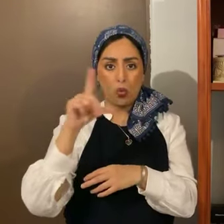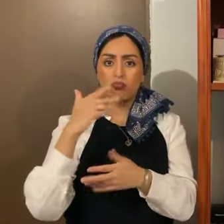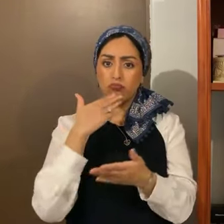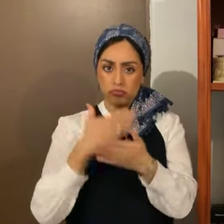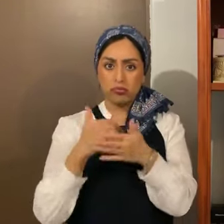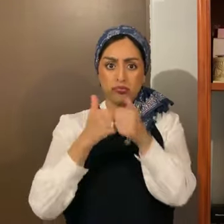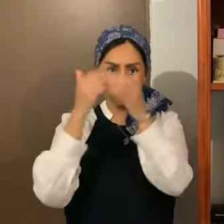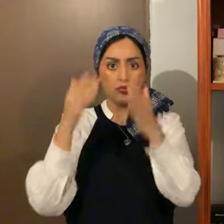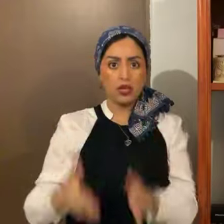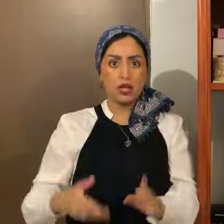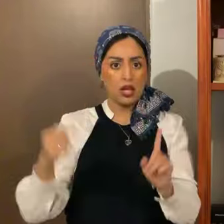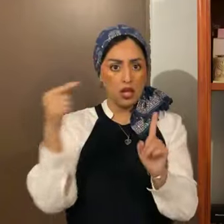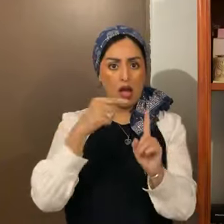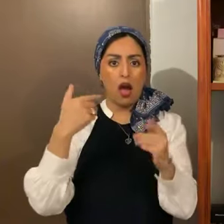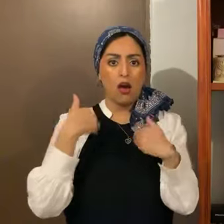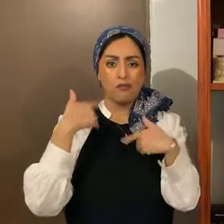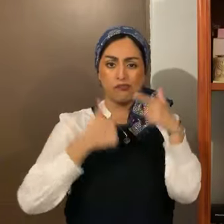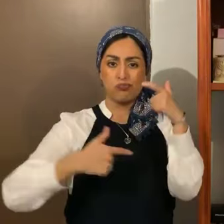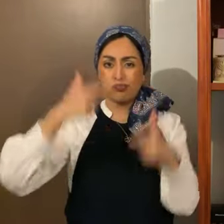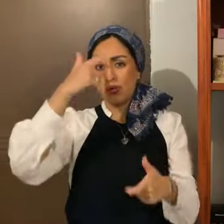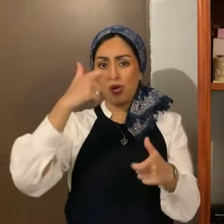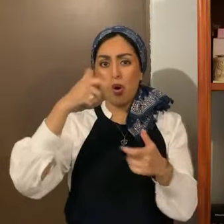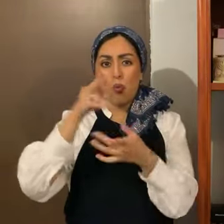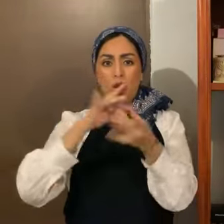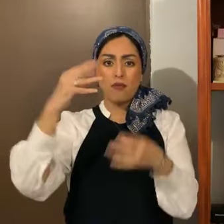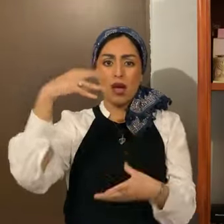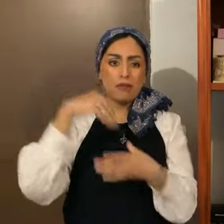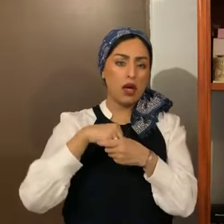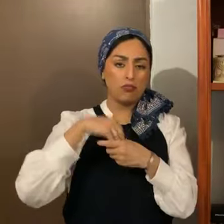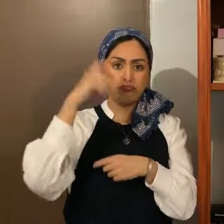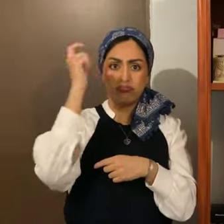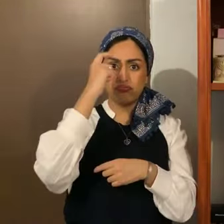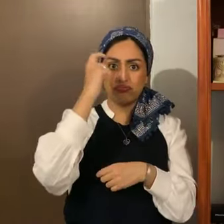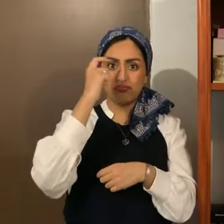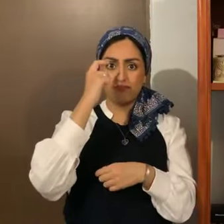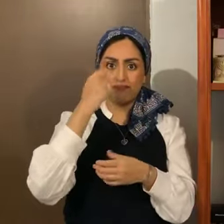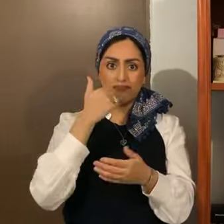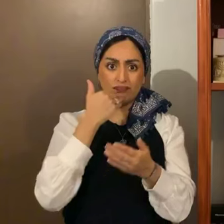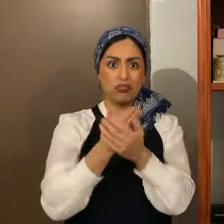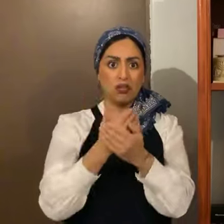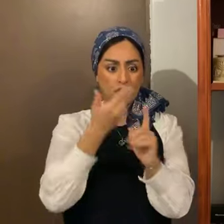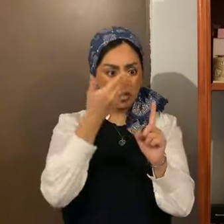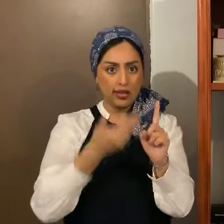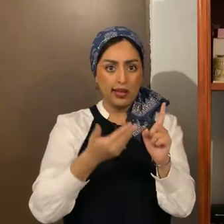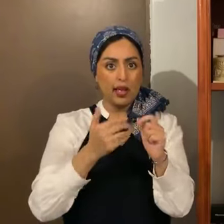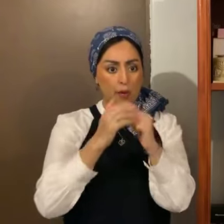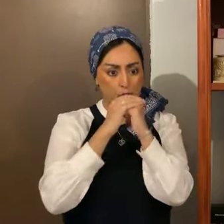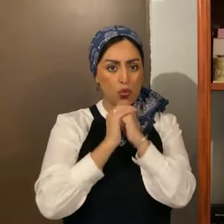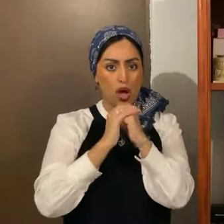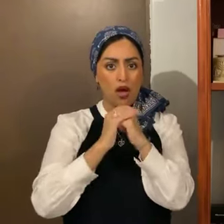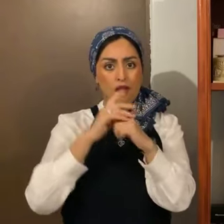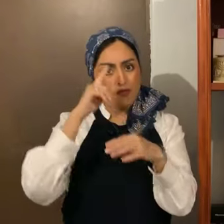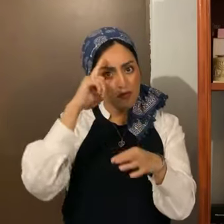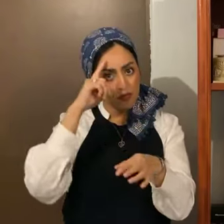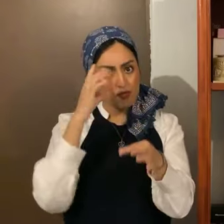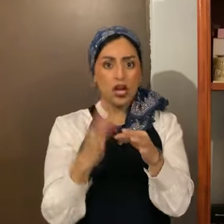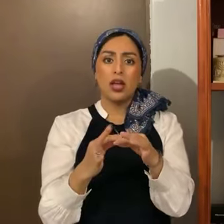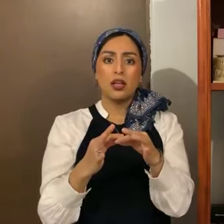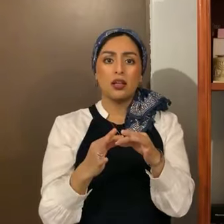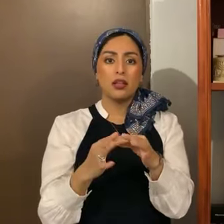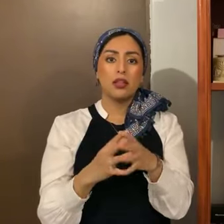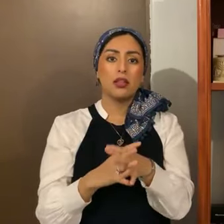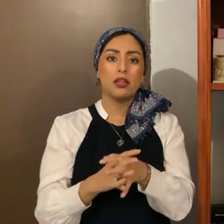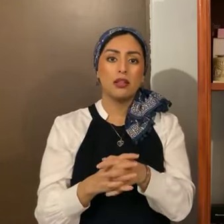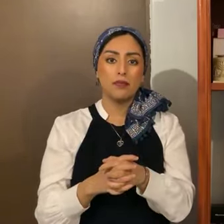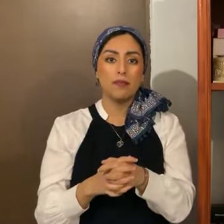tuvo un discernimiento del Ruach HaKodes, del Espíritu de Yahweh, tremendo. Porque él oraba con fe, era un fervoroso.